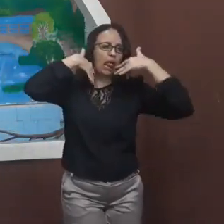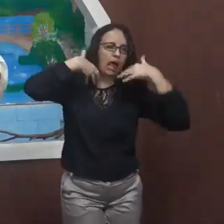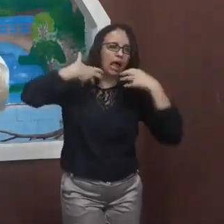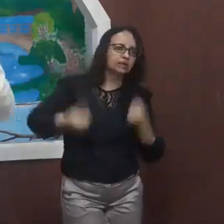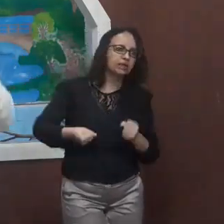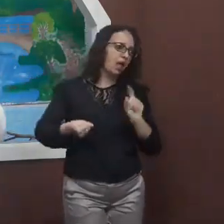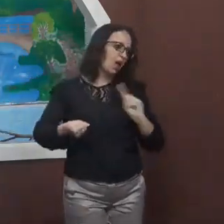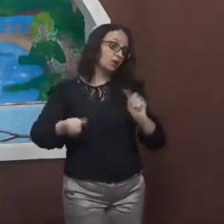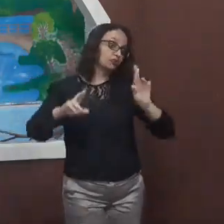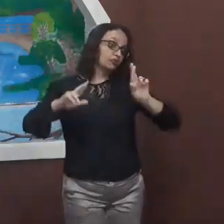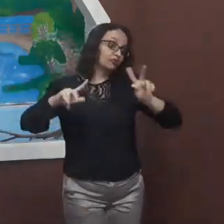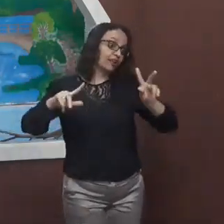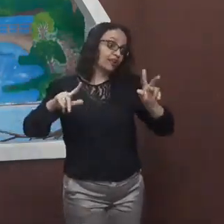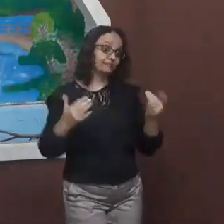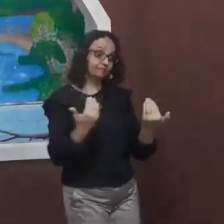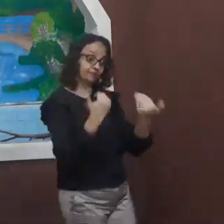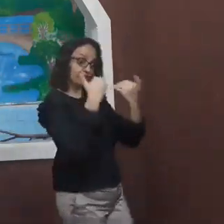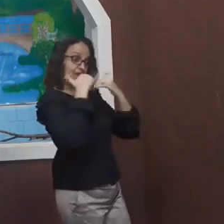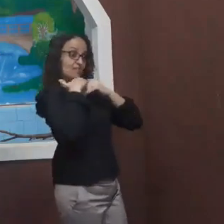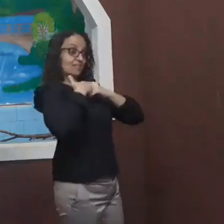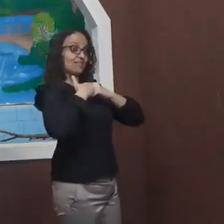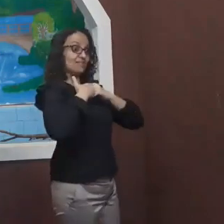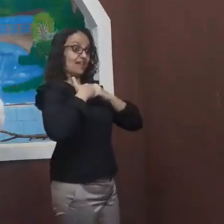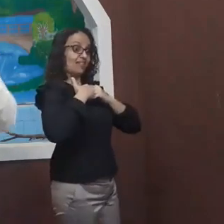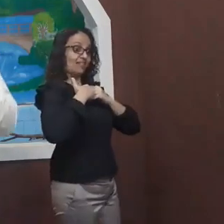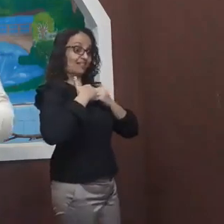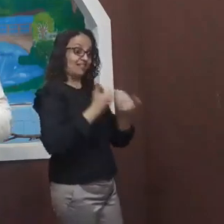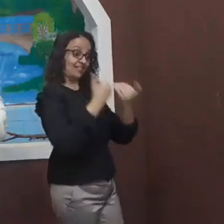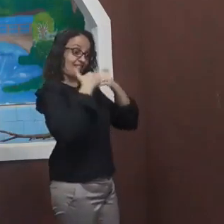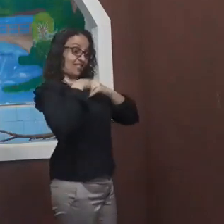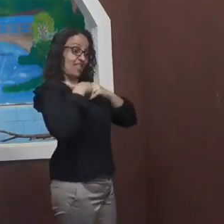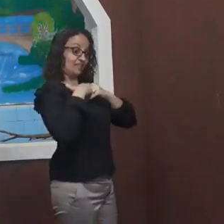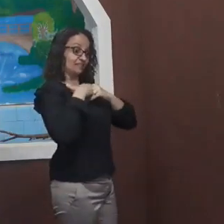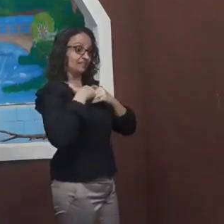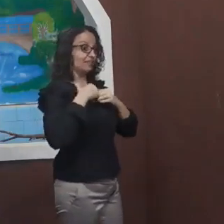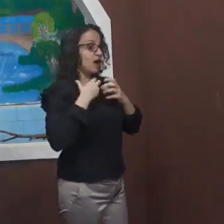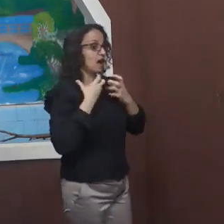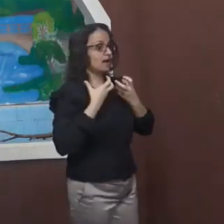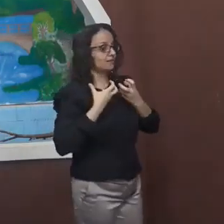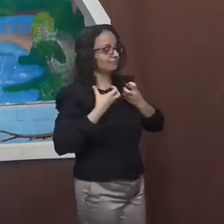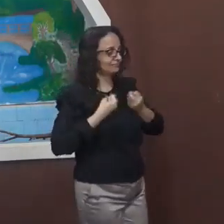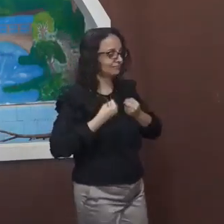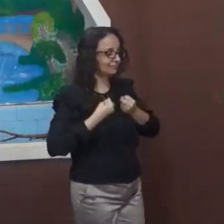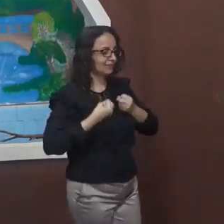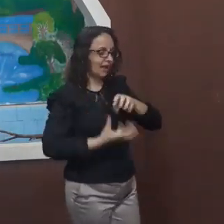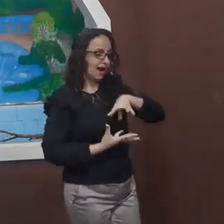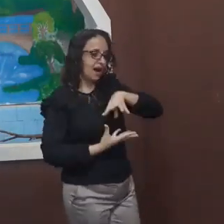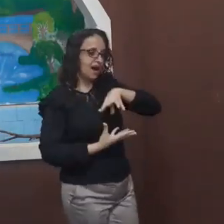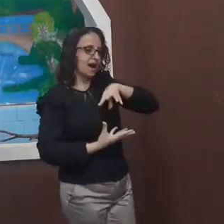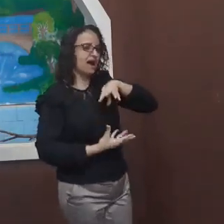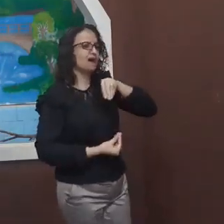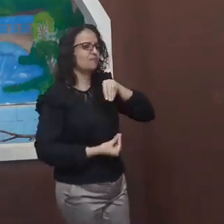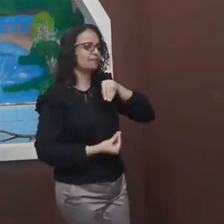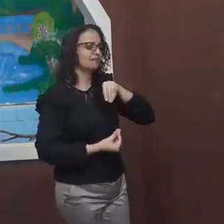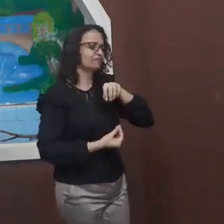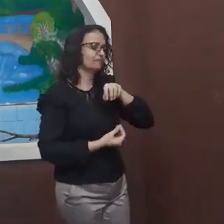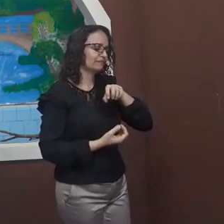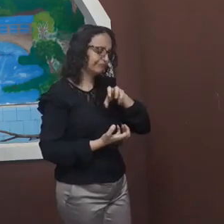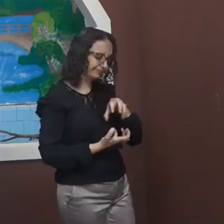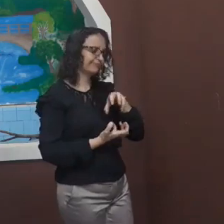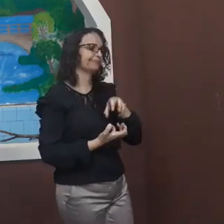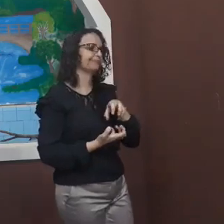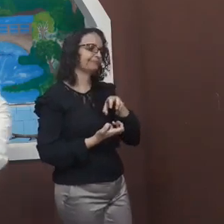você trabalhou muito com a mente. Eu estou falando da canseira da vida. E